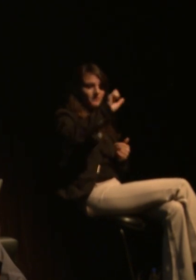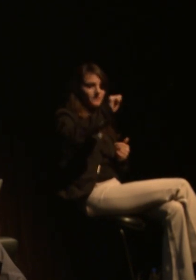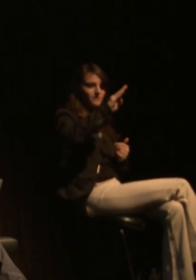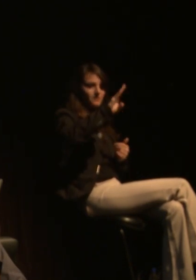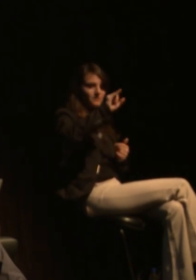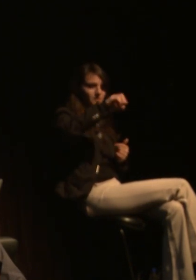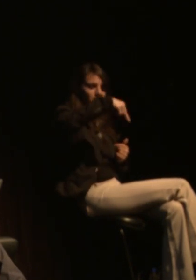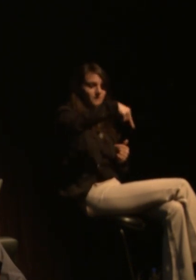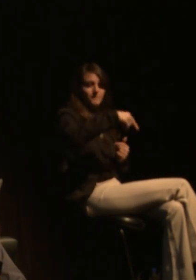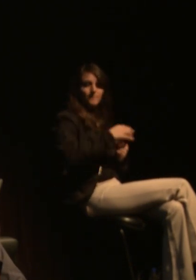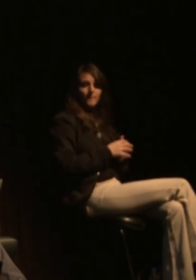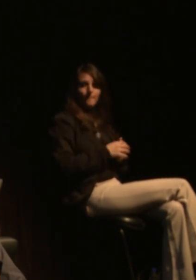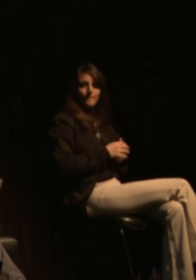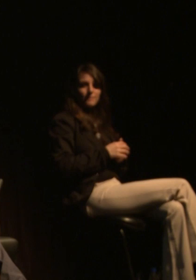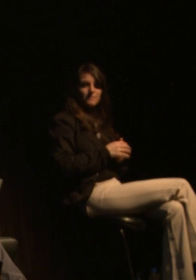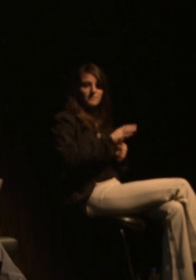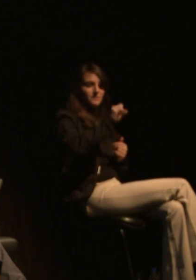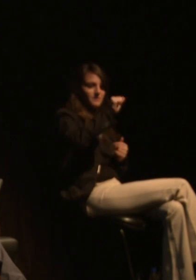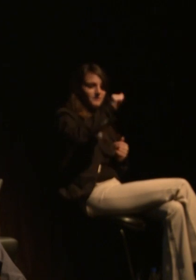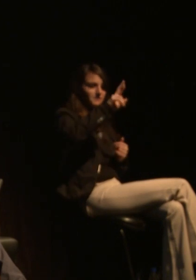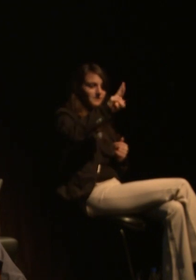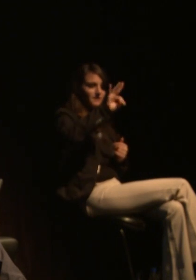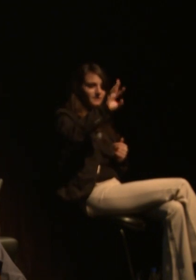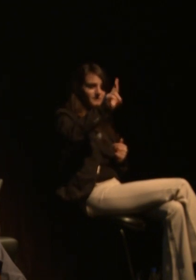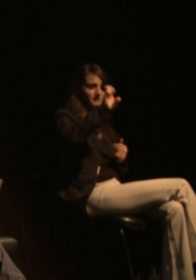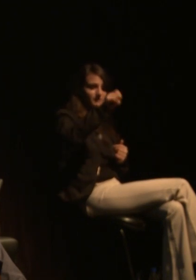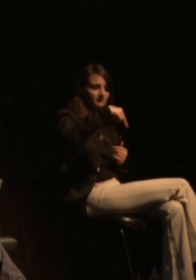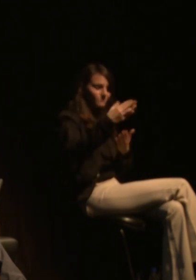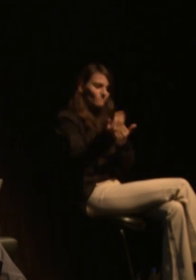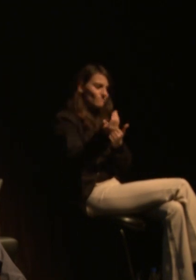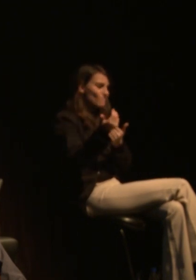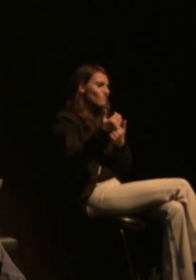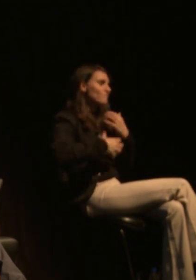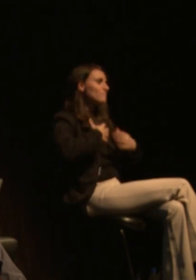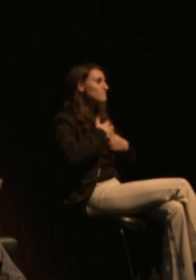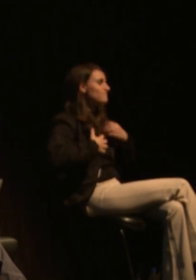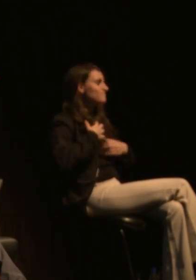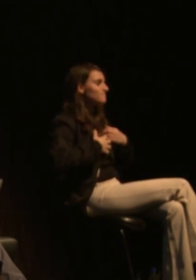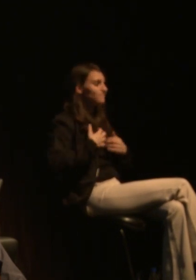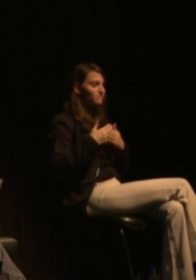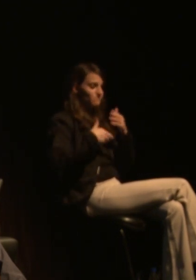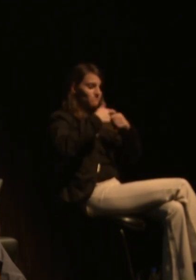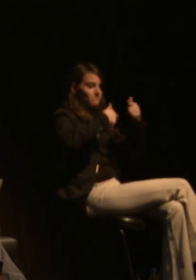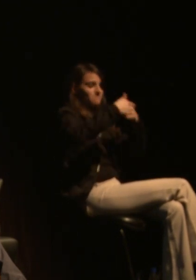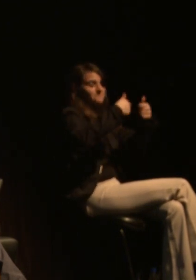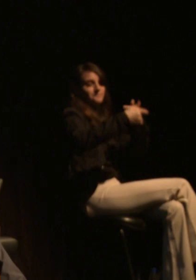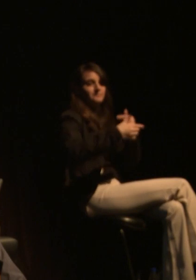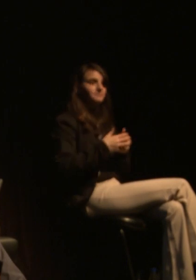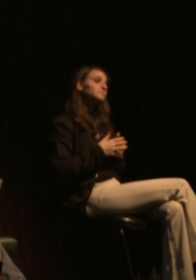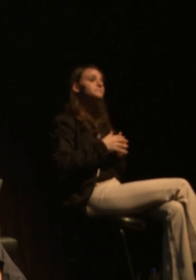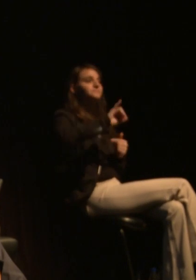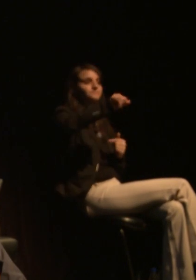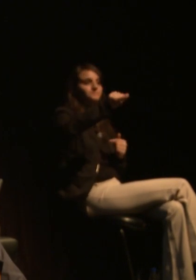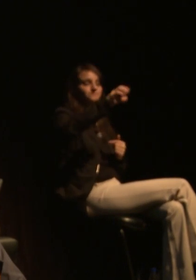Camus, Albert Camus. Sartre influenciou muito na juventude, toda a minha geração.